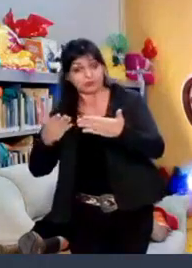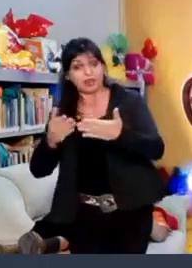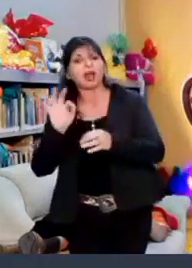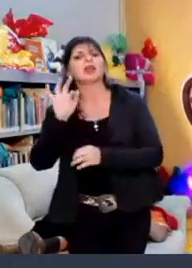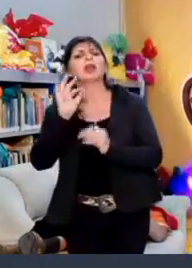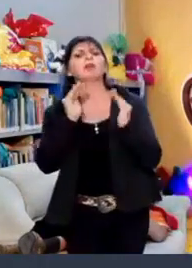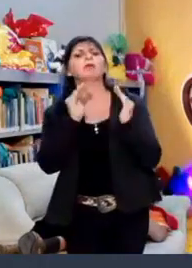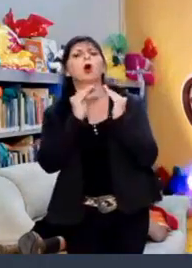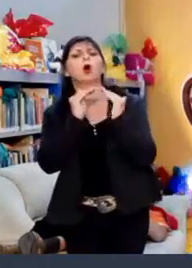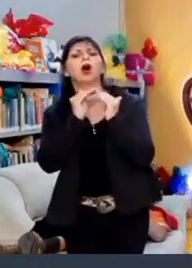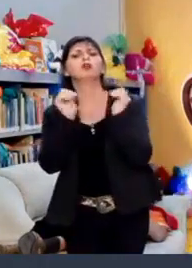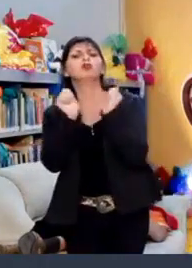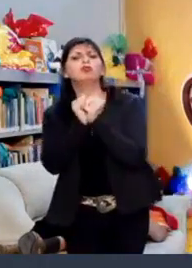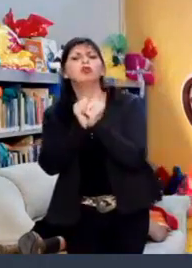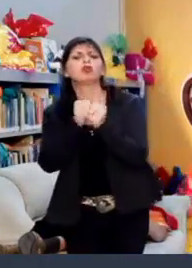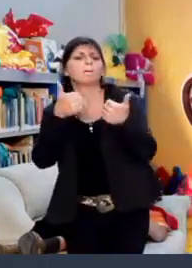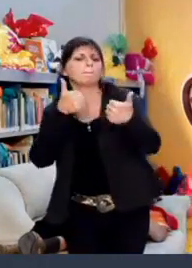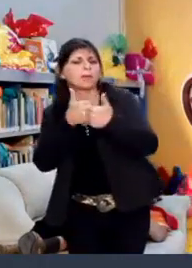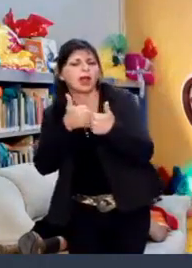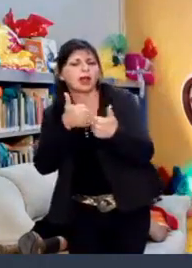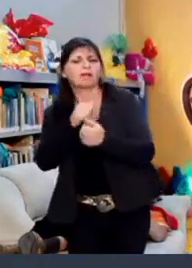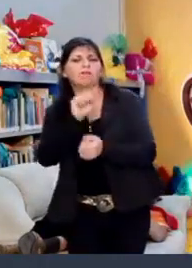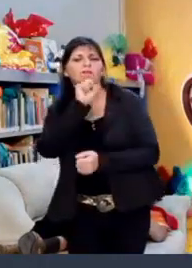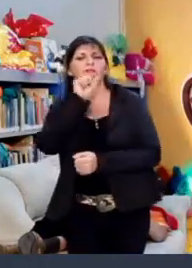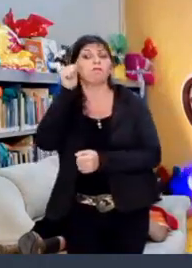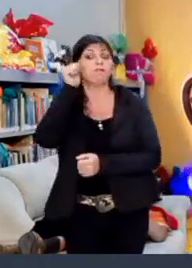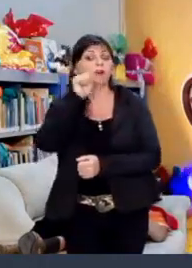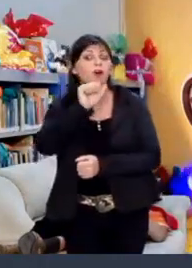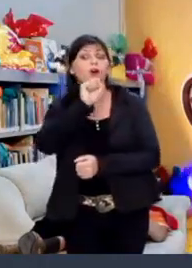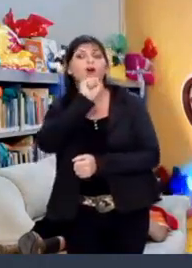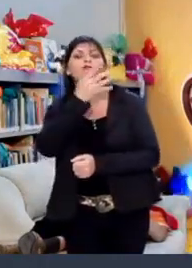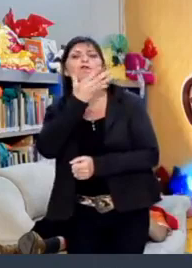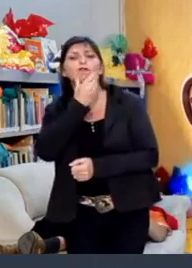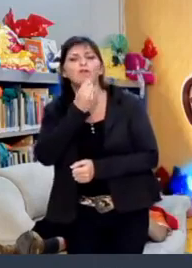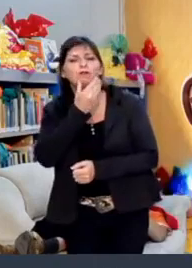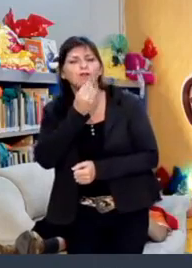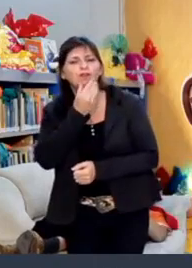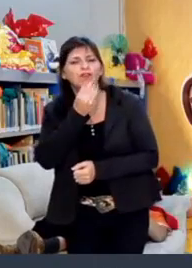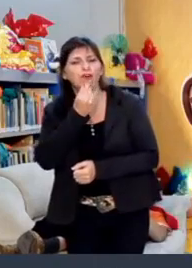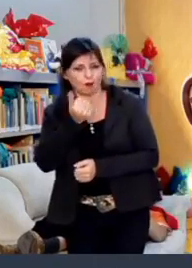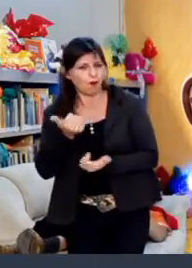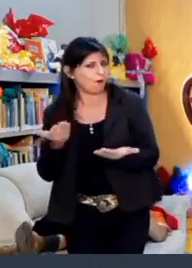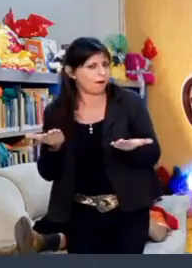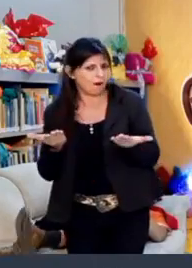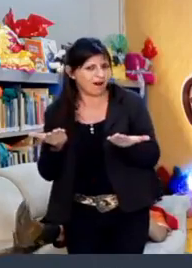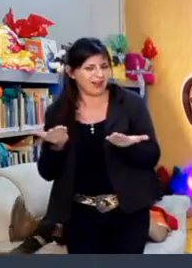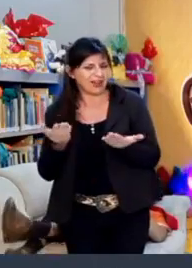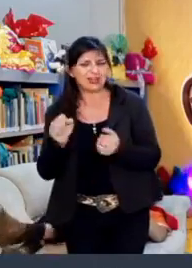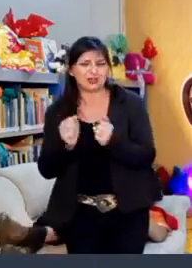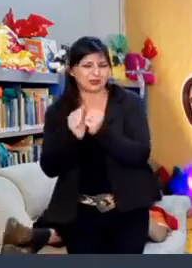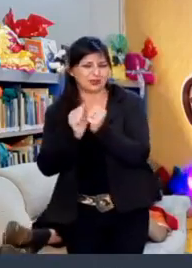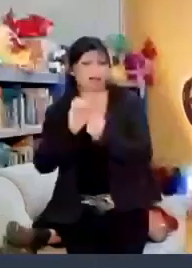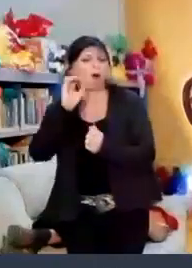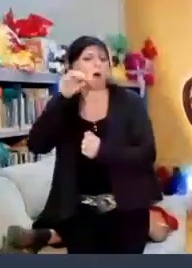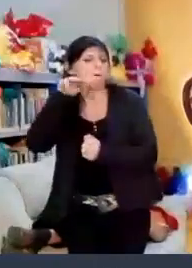com os avós, com as nonas, com as bábtias, com as